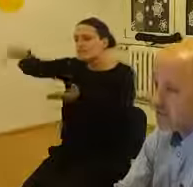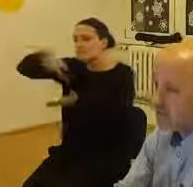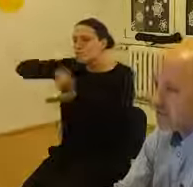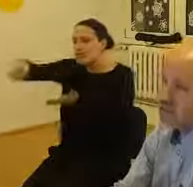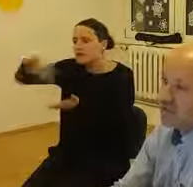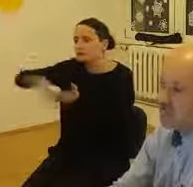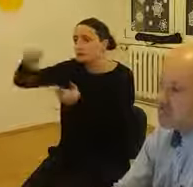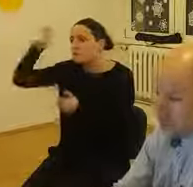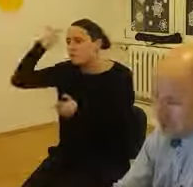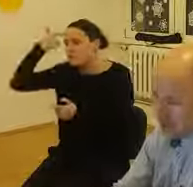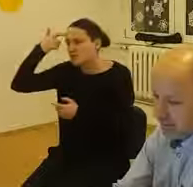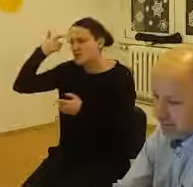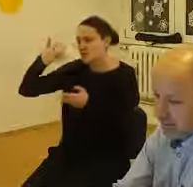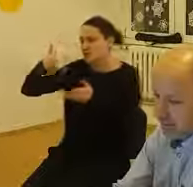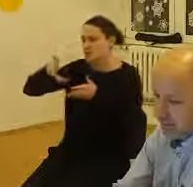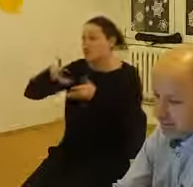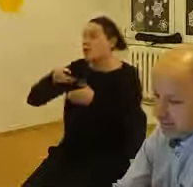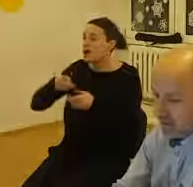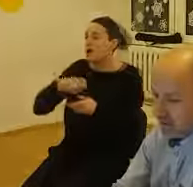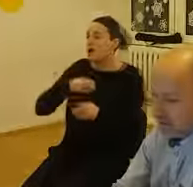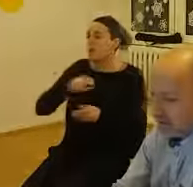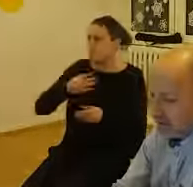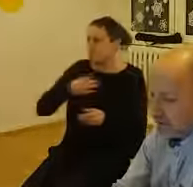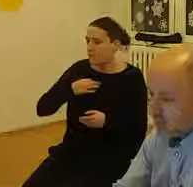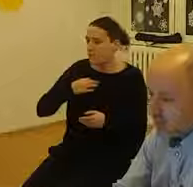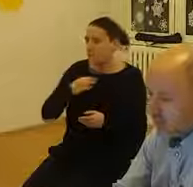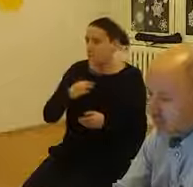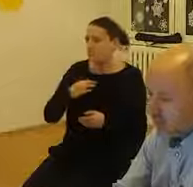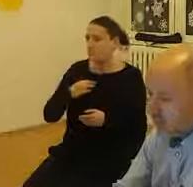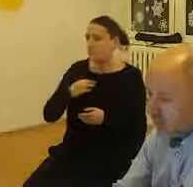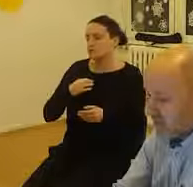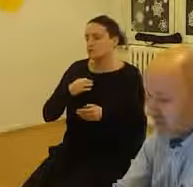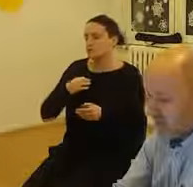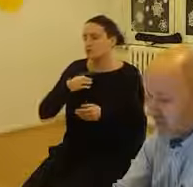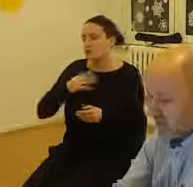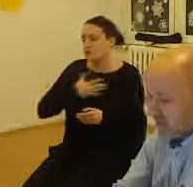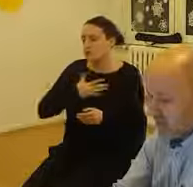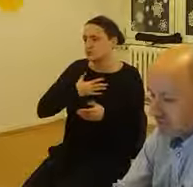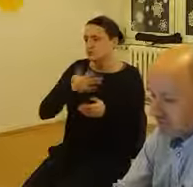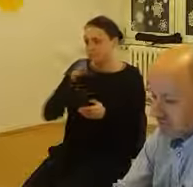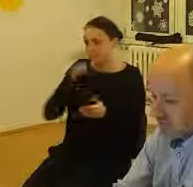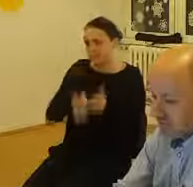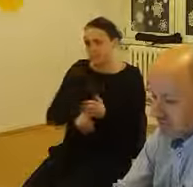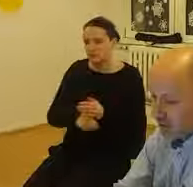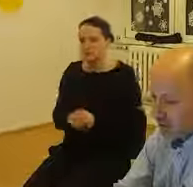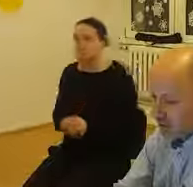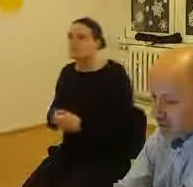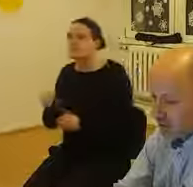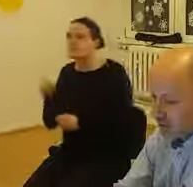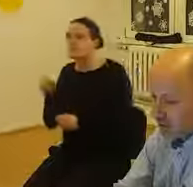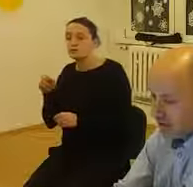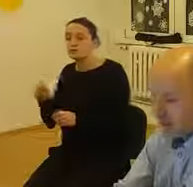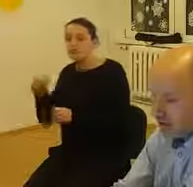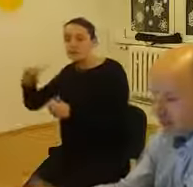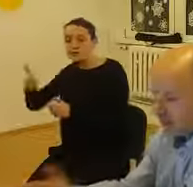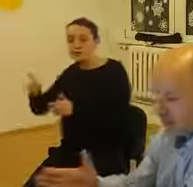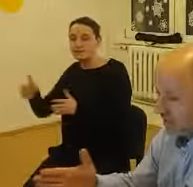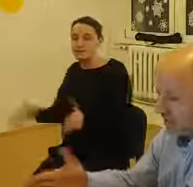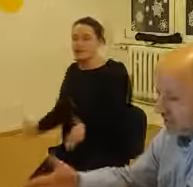komunikacyjnych, głównych, które należą do miasta. Została zakupiona jedna altana, która jest zamontowana w parku Regana